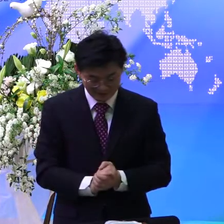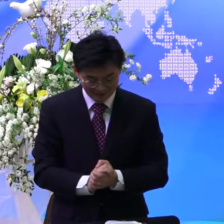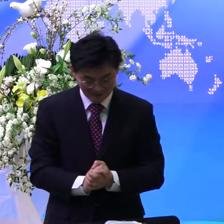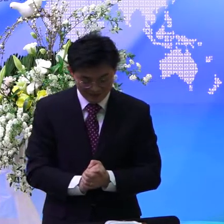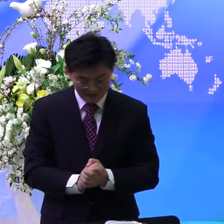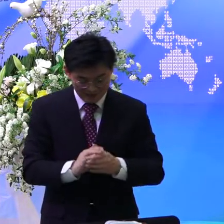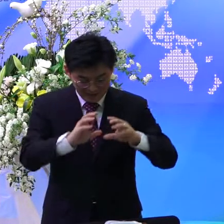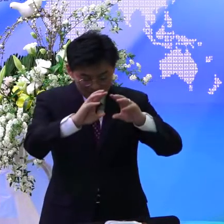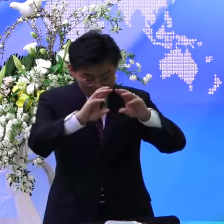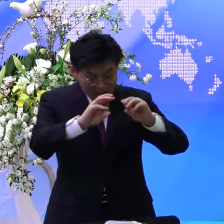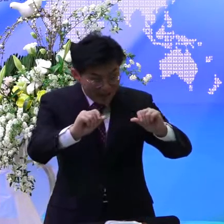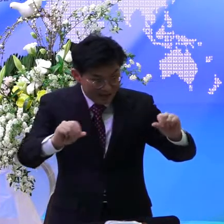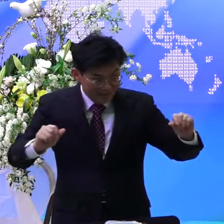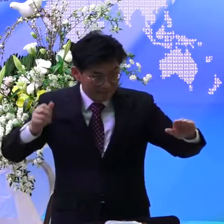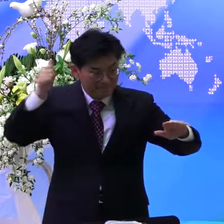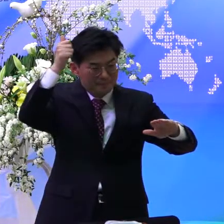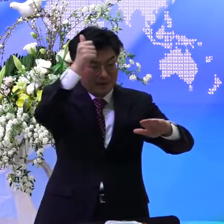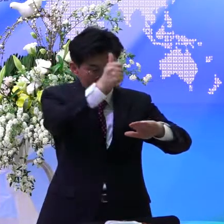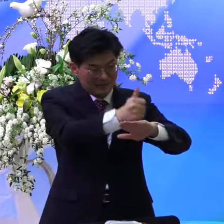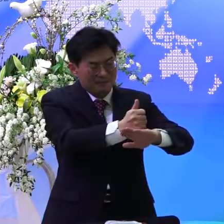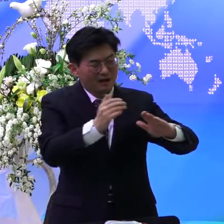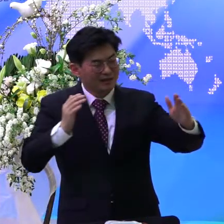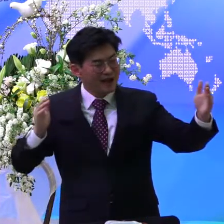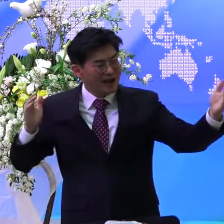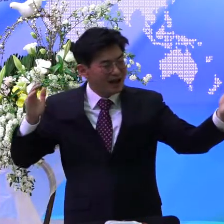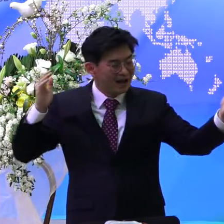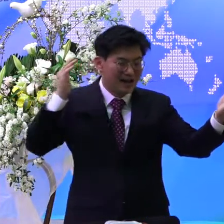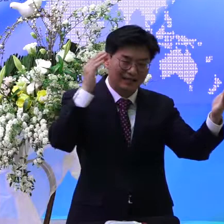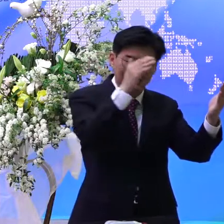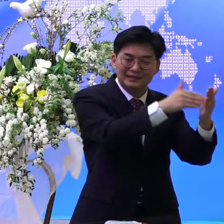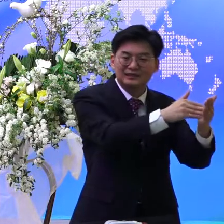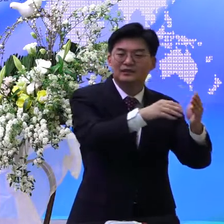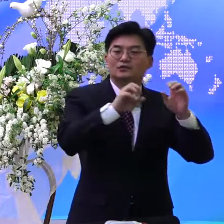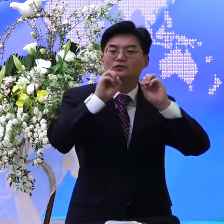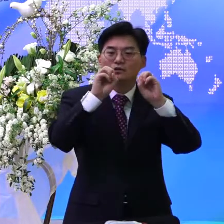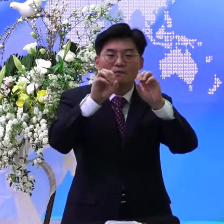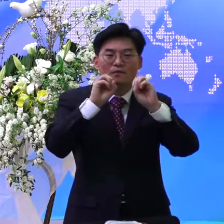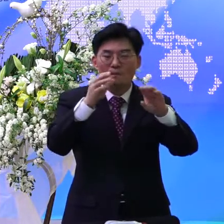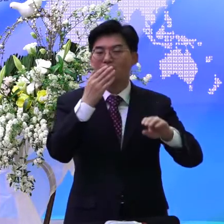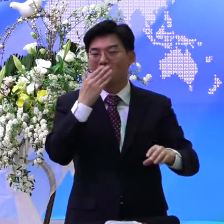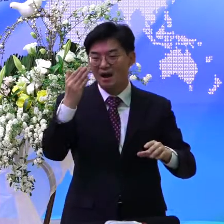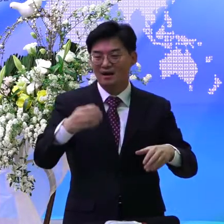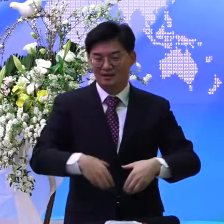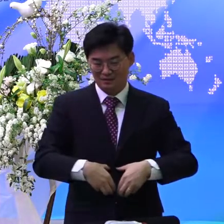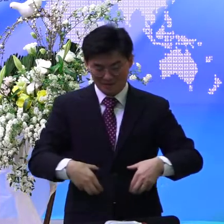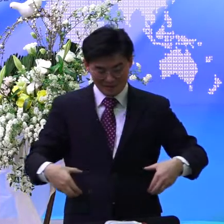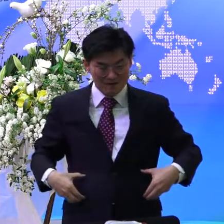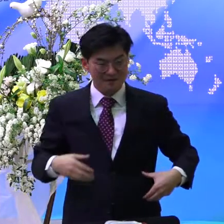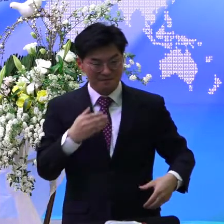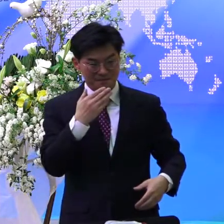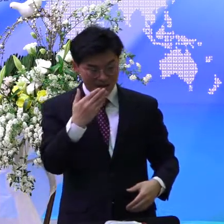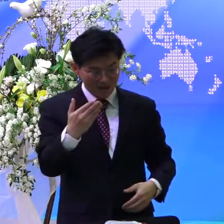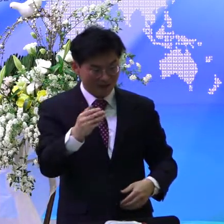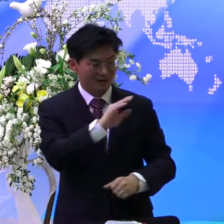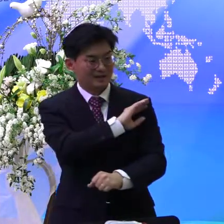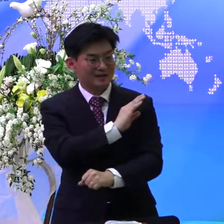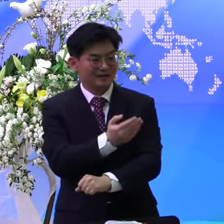땅끝까지 이르러 내 증인이 되리라. 성령의 권능이 임해서 능력 있는 삶을 살아가는